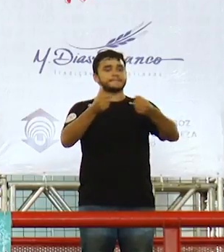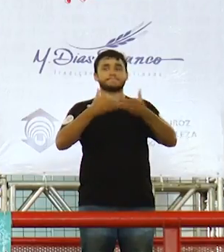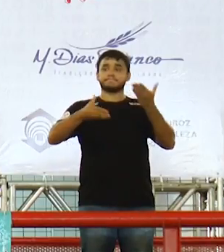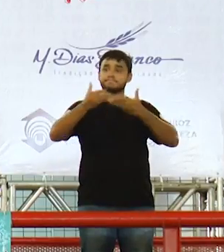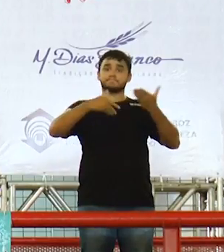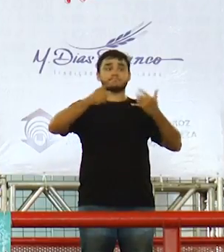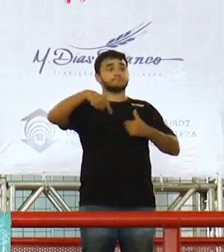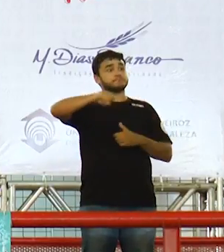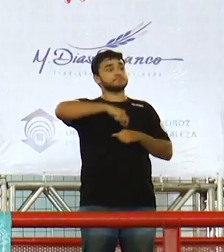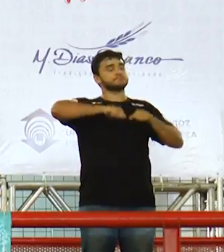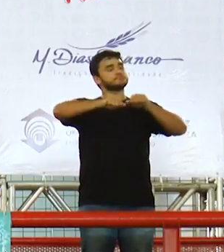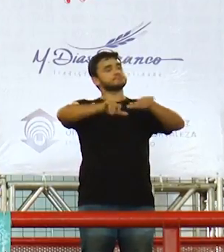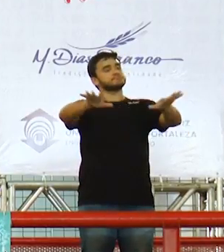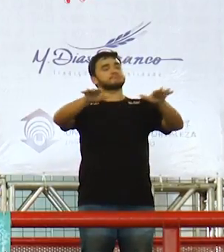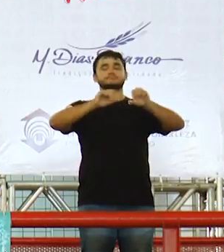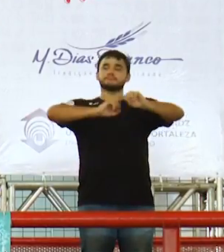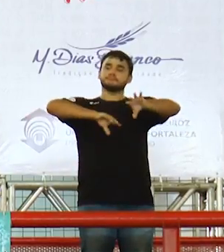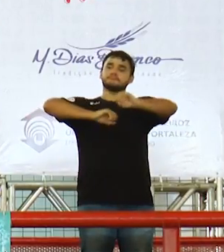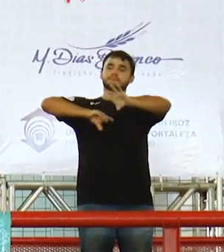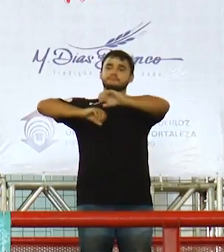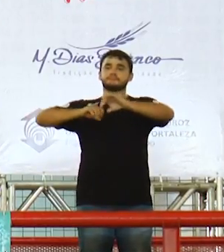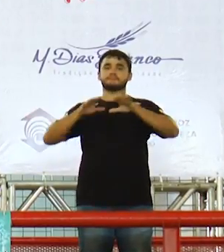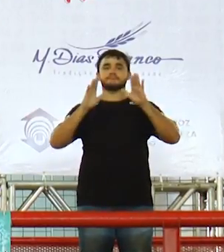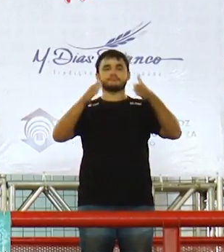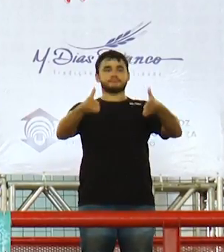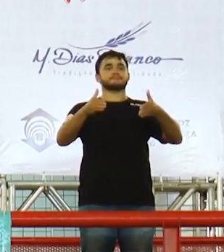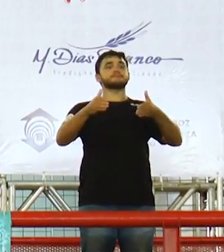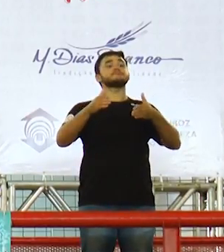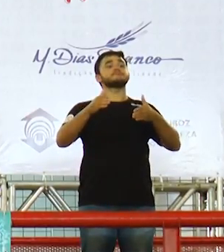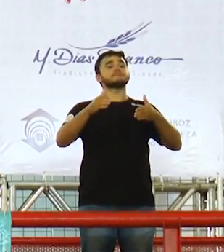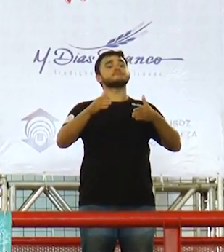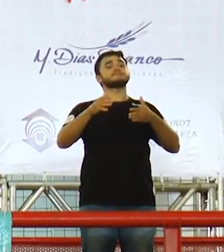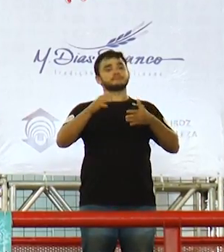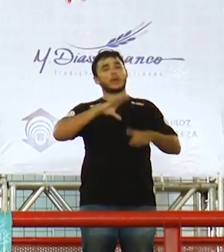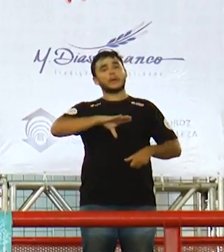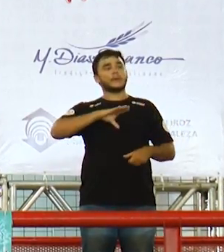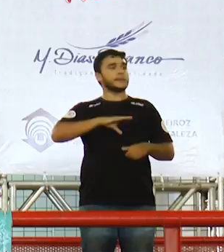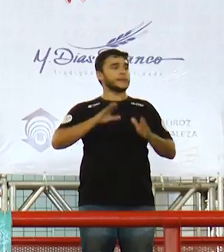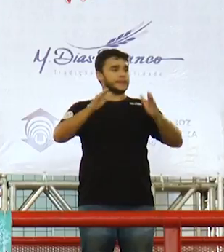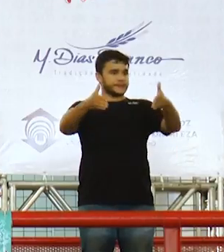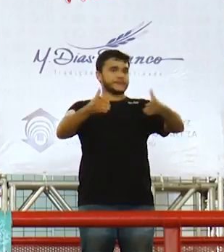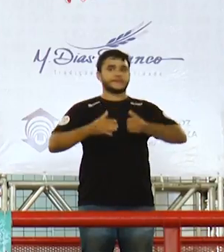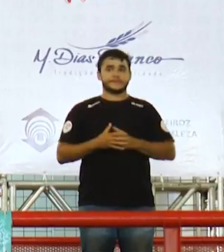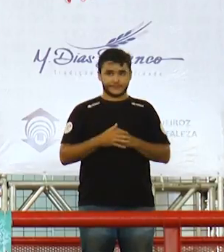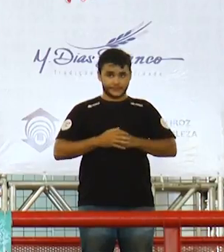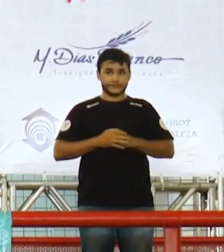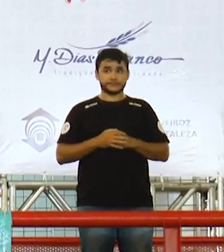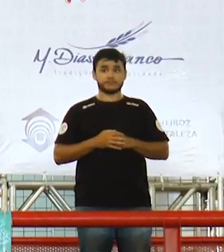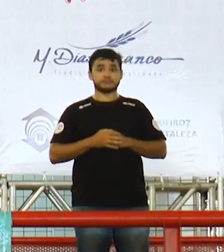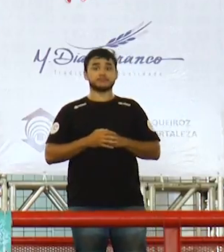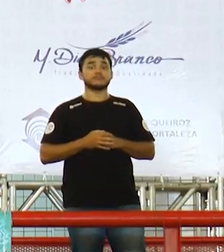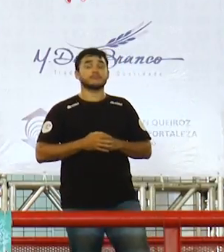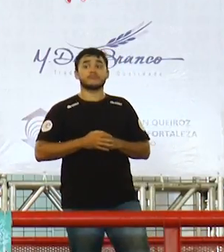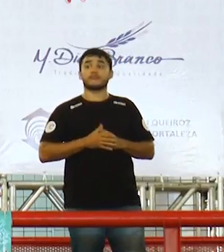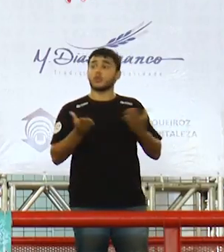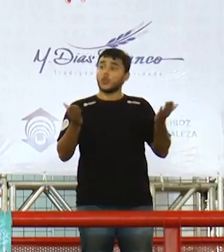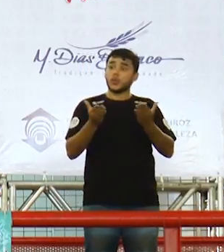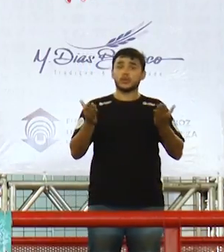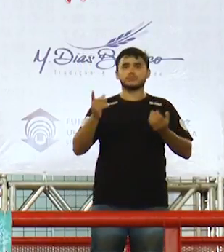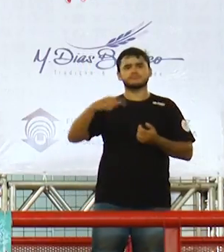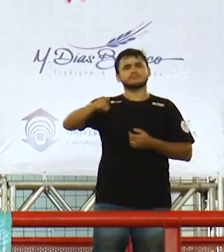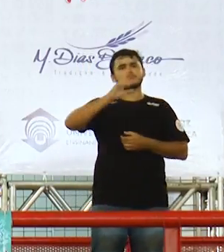compartilhando conhecimentos da área de linguagens. Vamos aqui hoje, sem mais